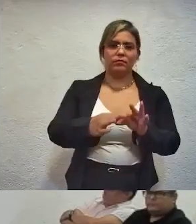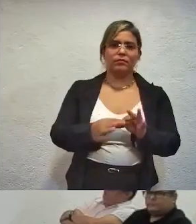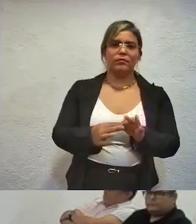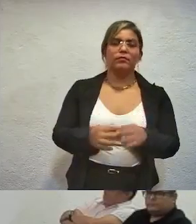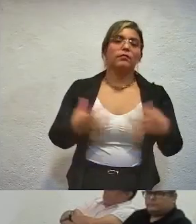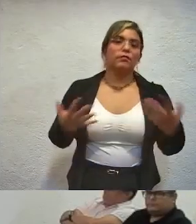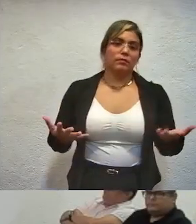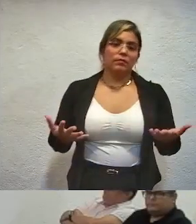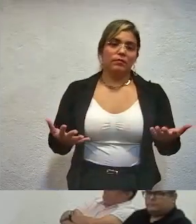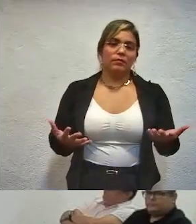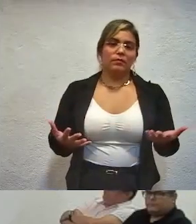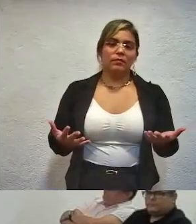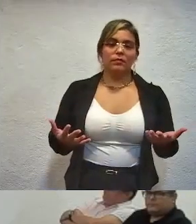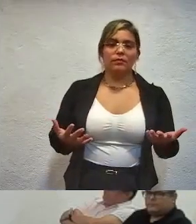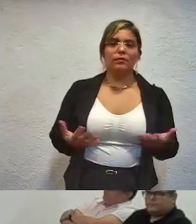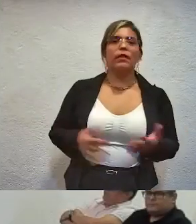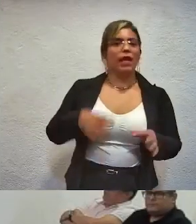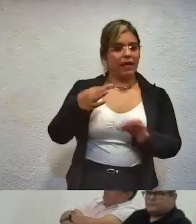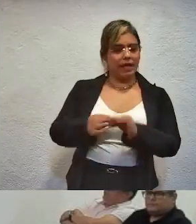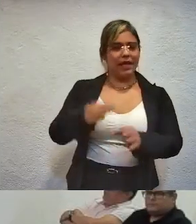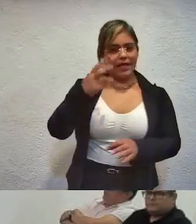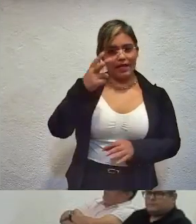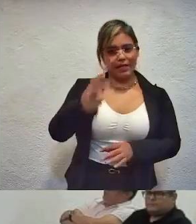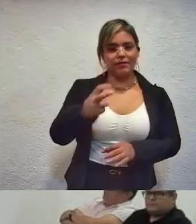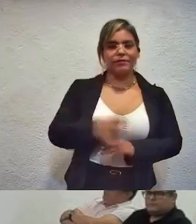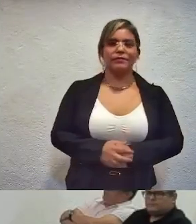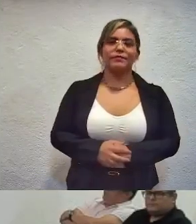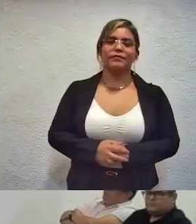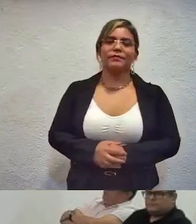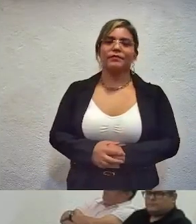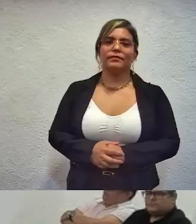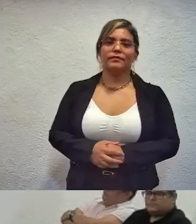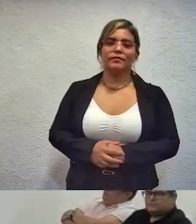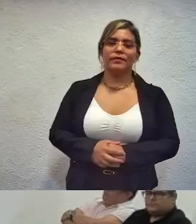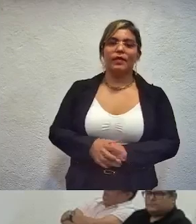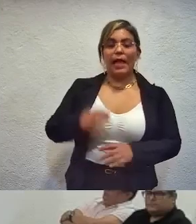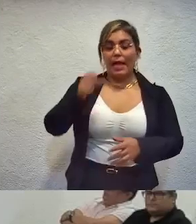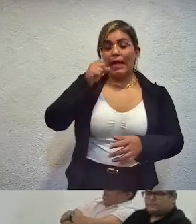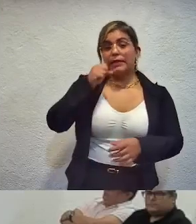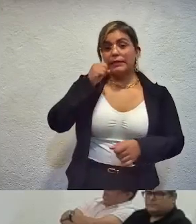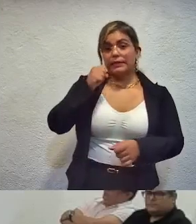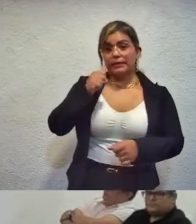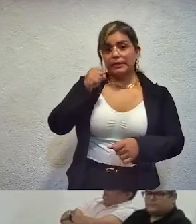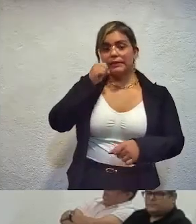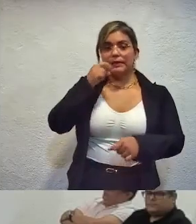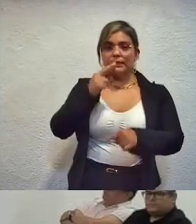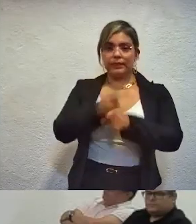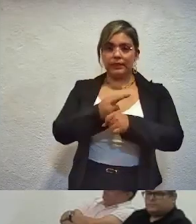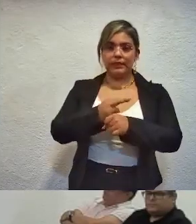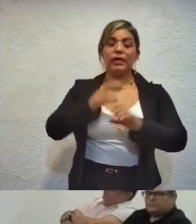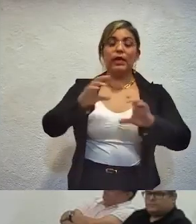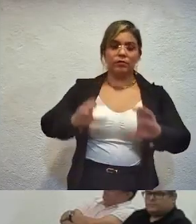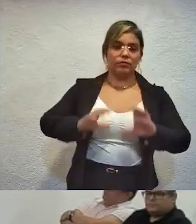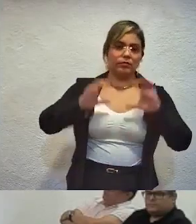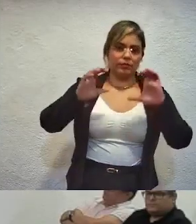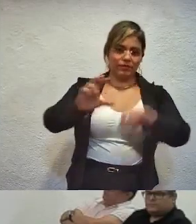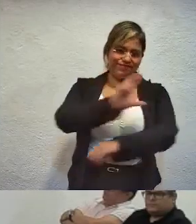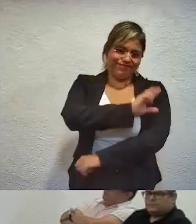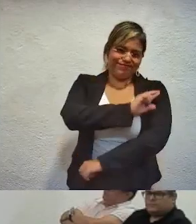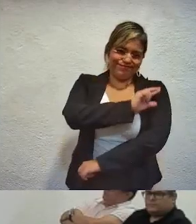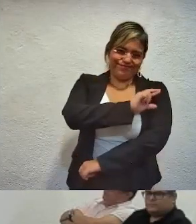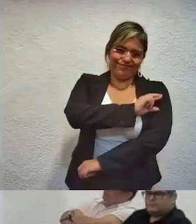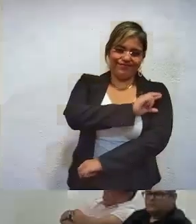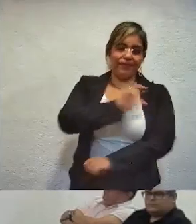dicha etapa ordenada quedó cumplida. Respecto a la Secretaría de Seguridad Pública Estatal, del acta de elección se advierte